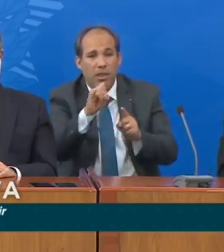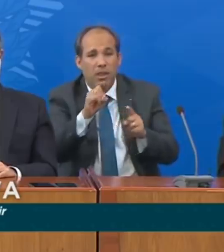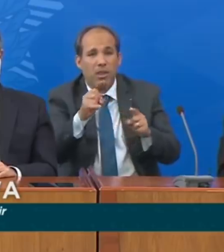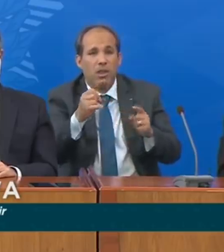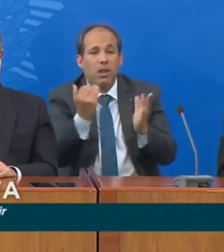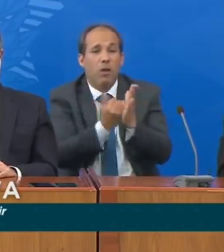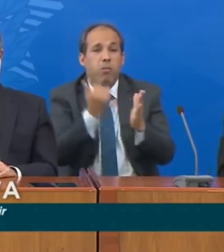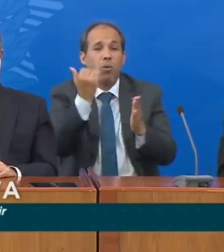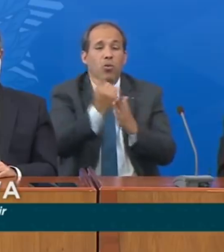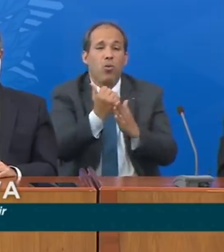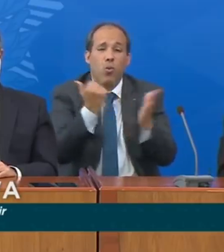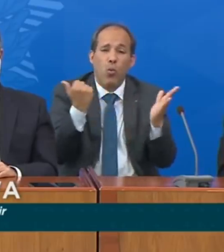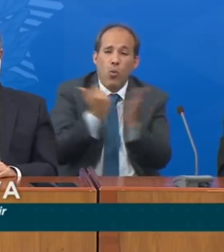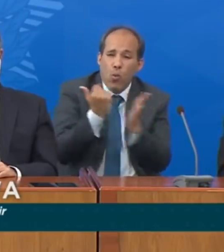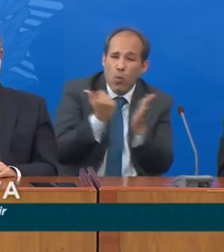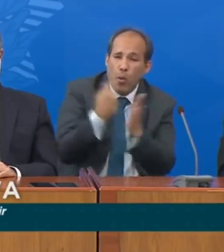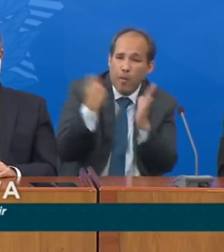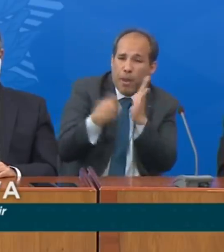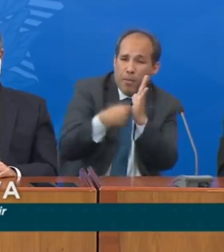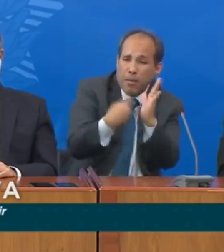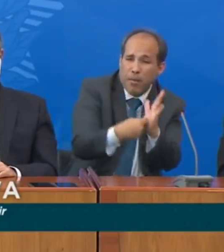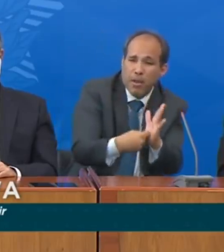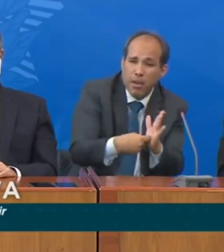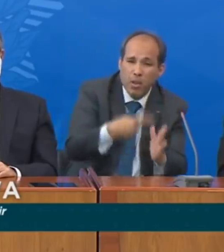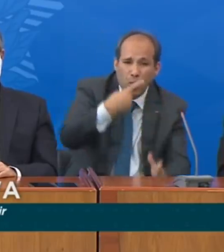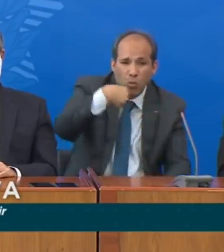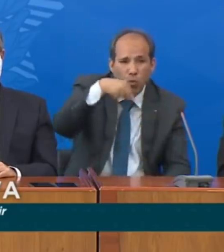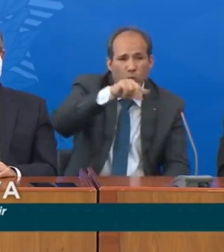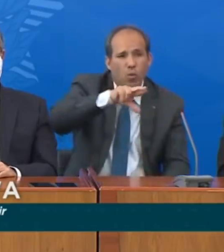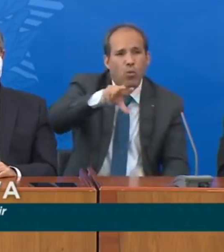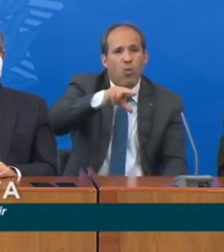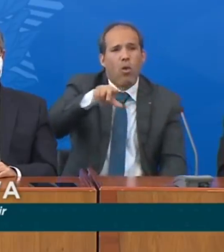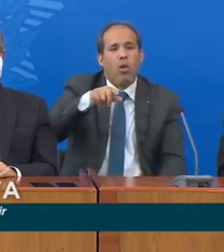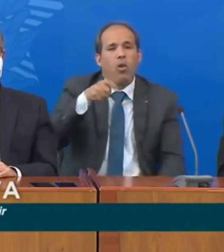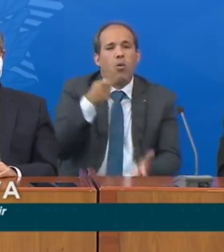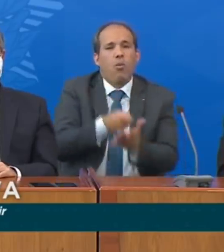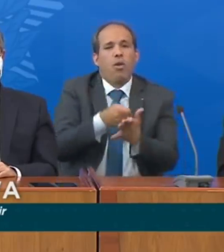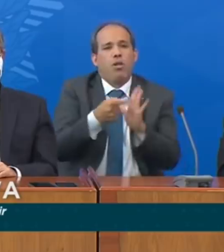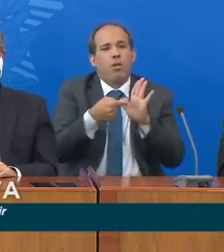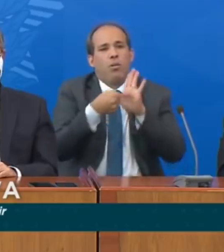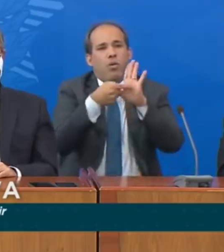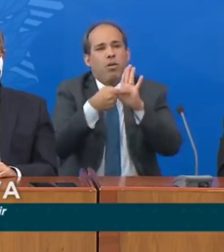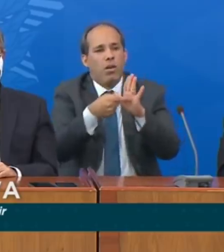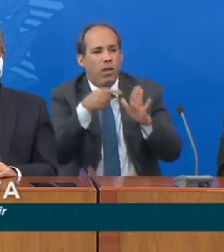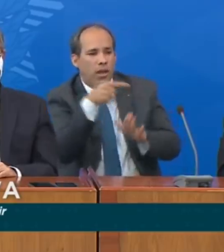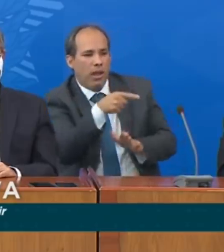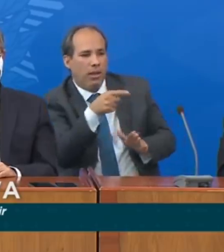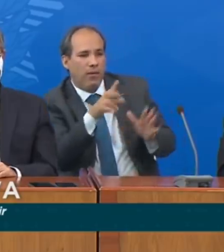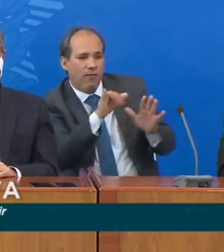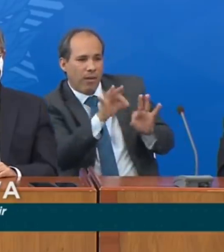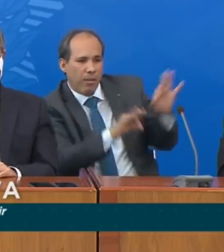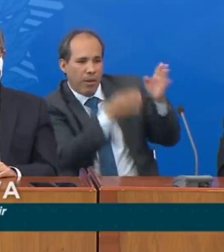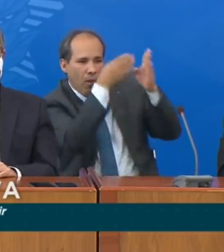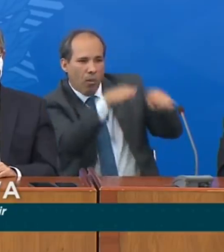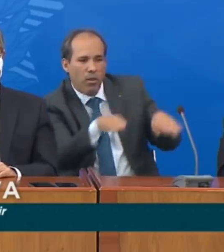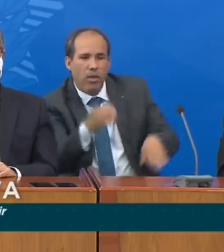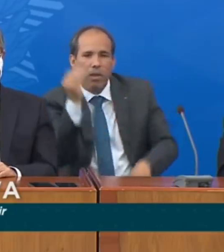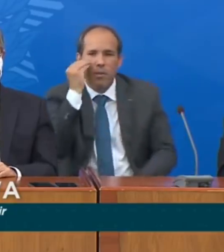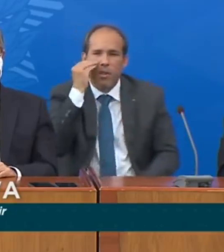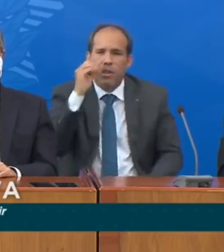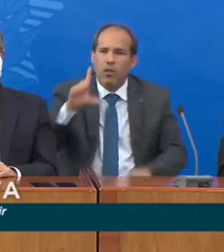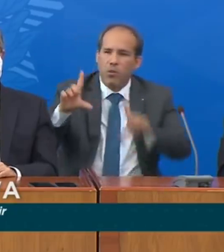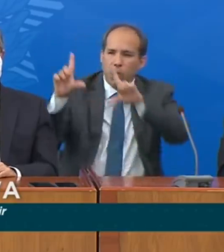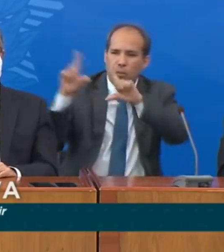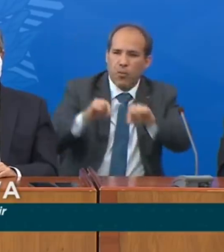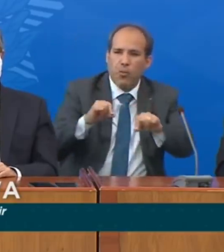consumo, nós não sejamos obrigados a apontar uma fonte ou outra compensadora para diminuir o